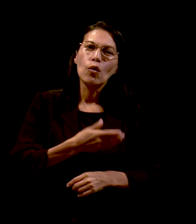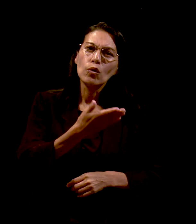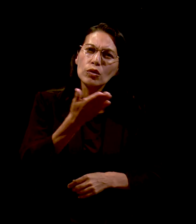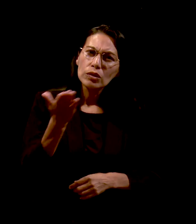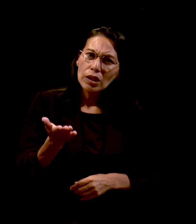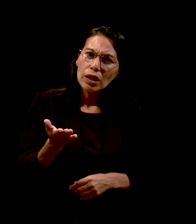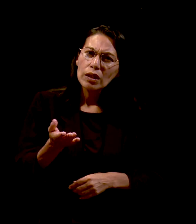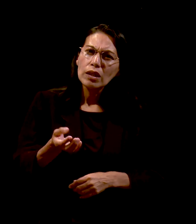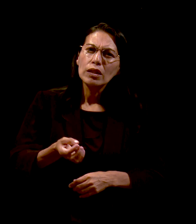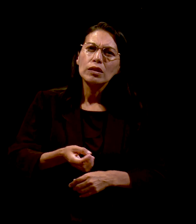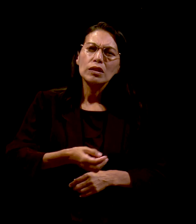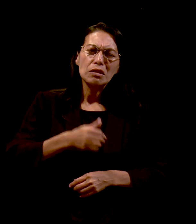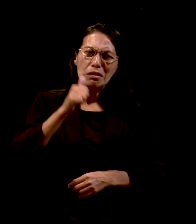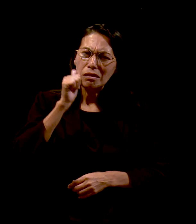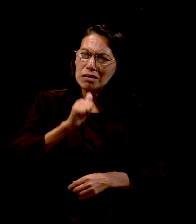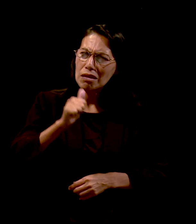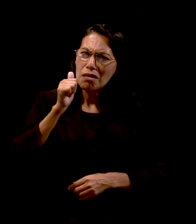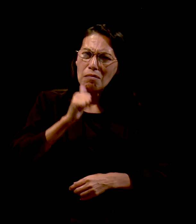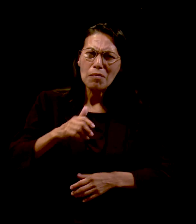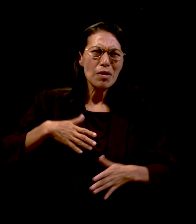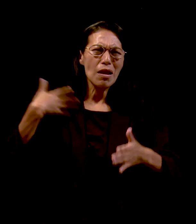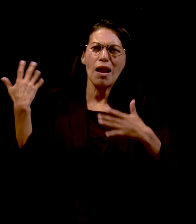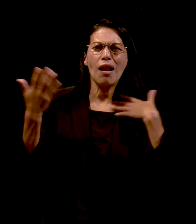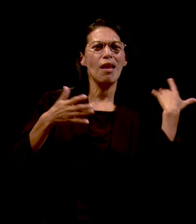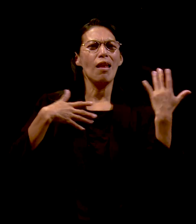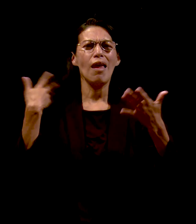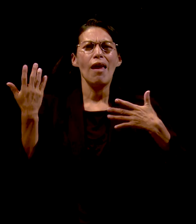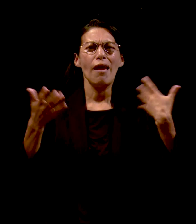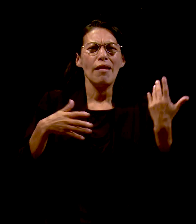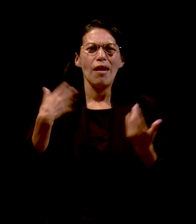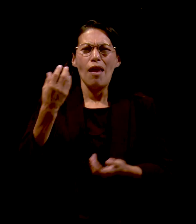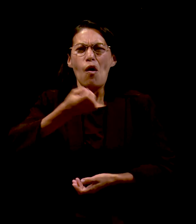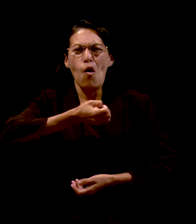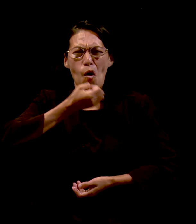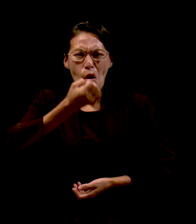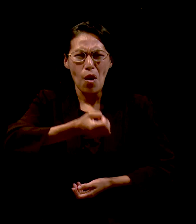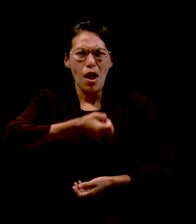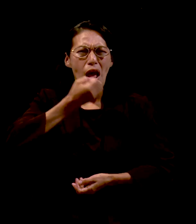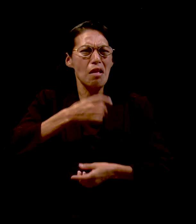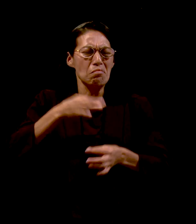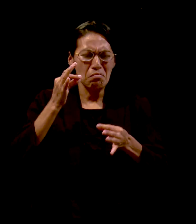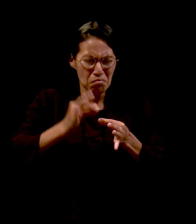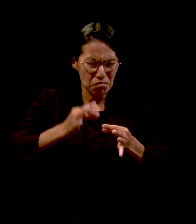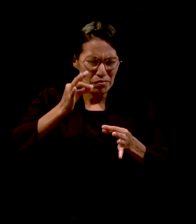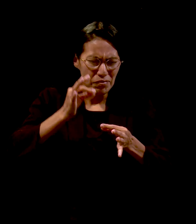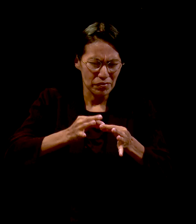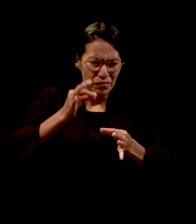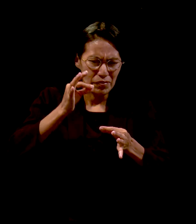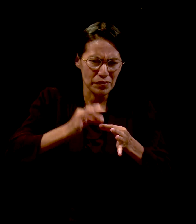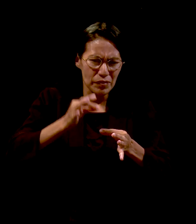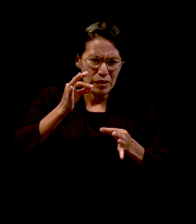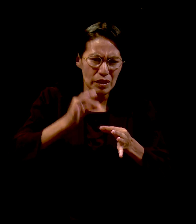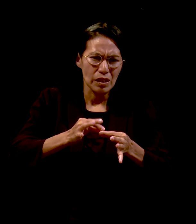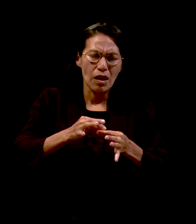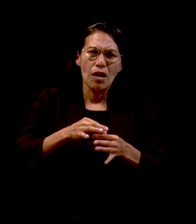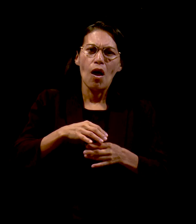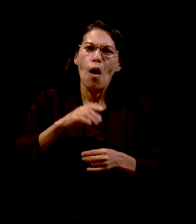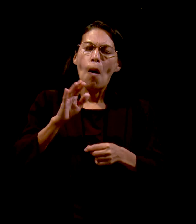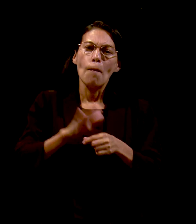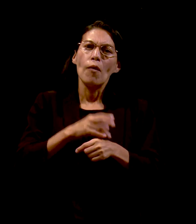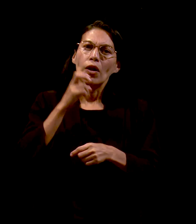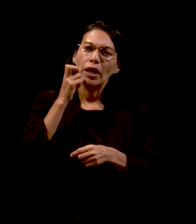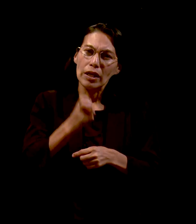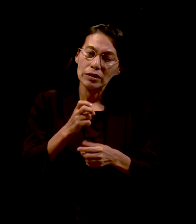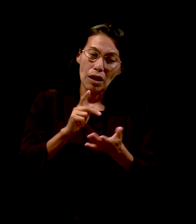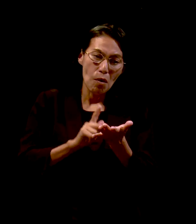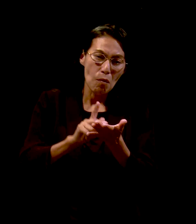cesar dar gracias en todo porque esta es la voluntad de dios para con vosotros en